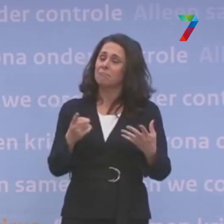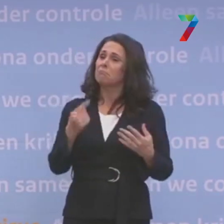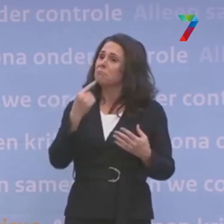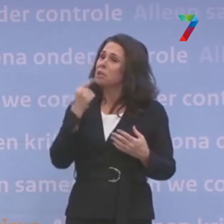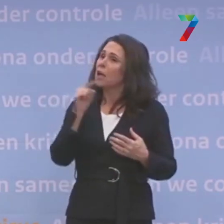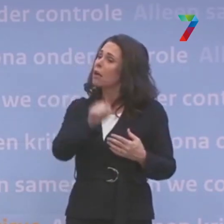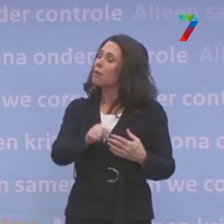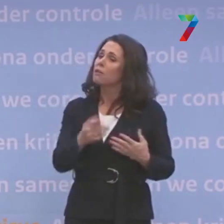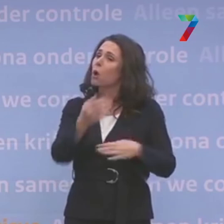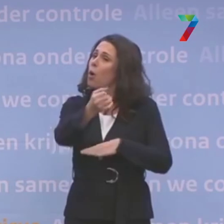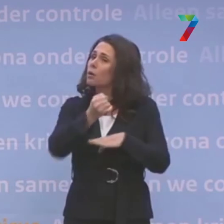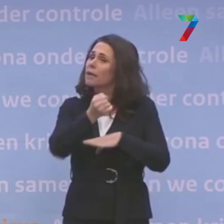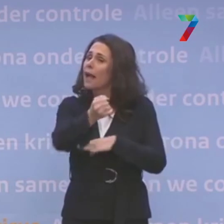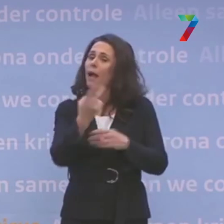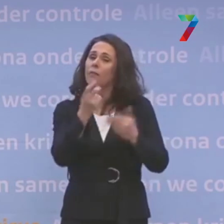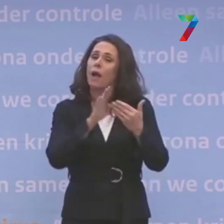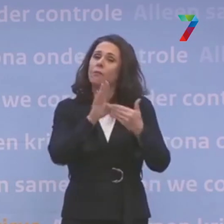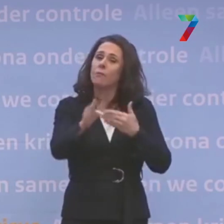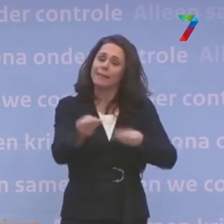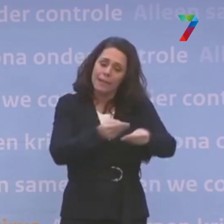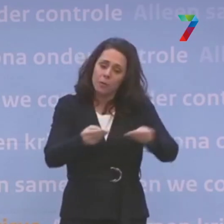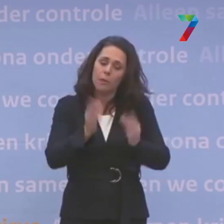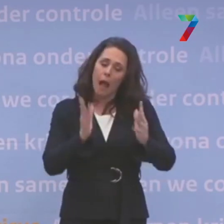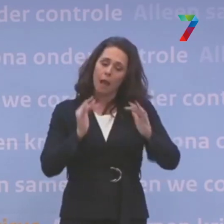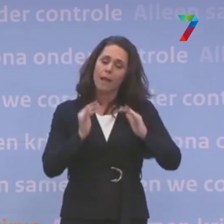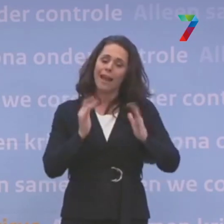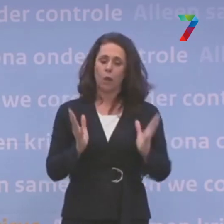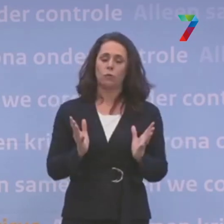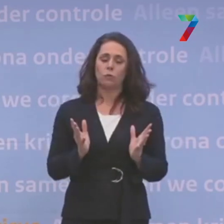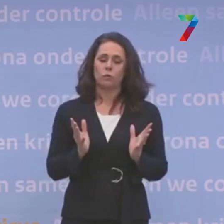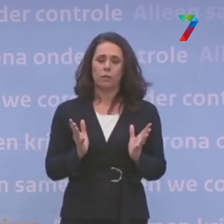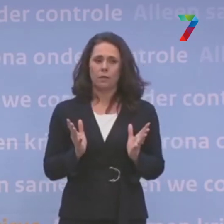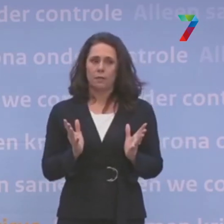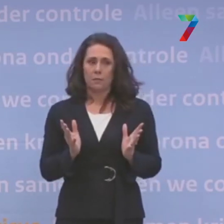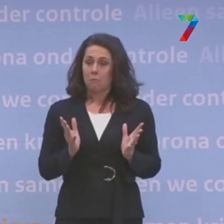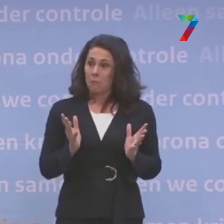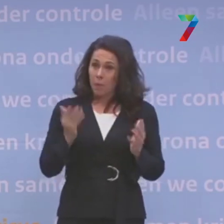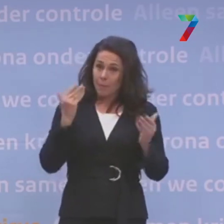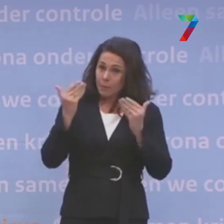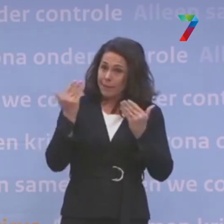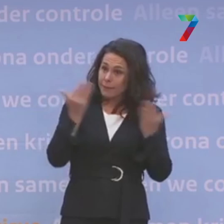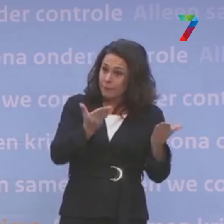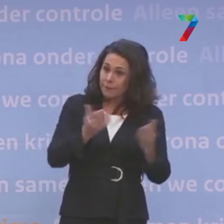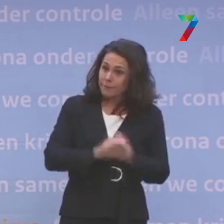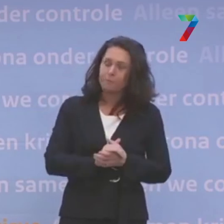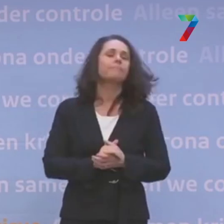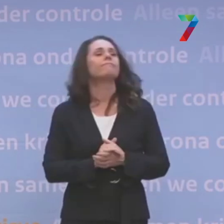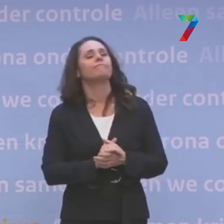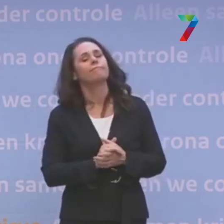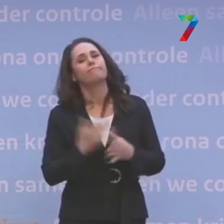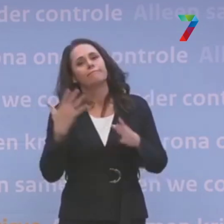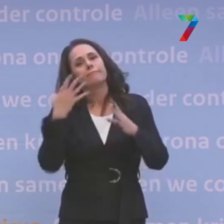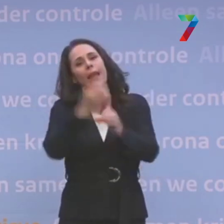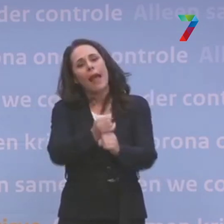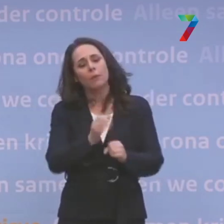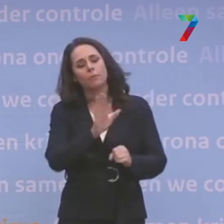de horecabedrijven die de anderhalve meter economie op orde hebben, kunt u ze enig perspectief bieden? Nou, het helpt dat zij hun